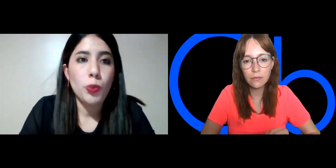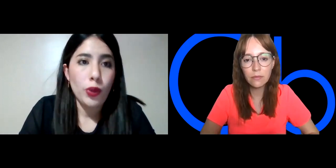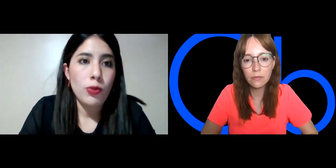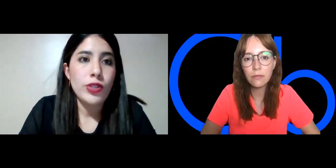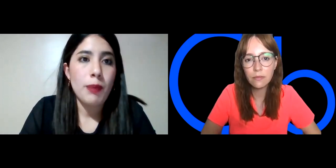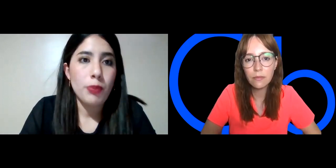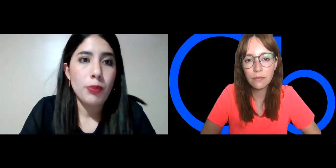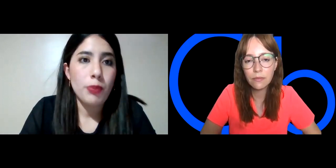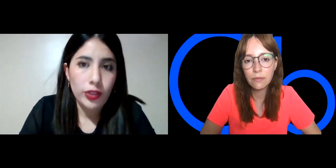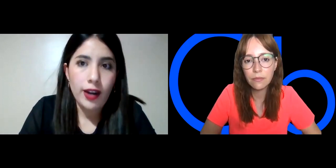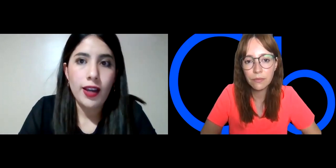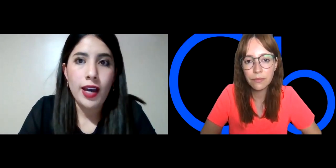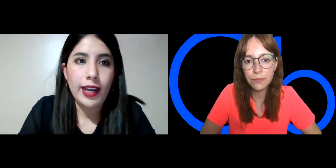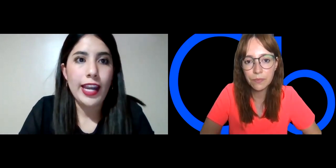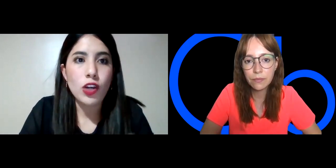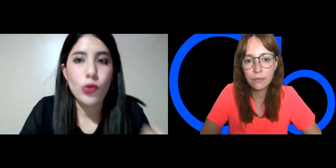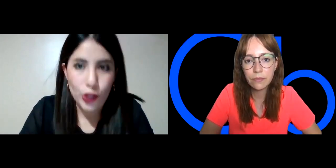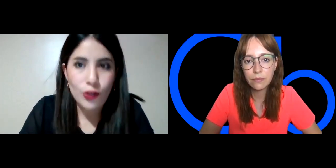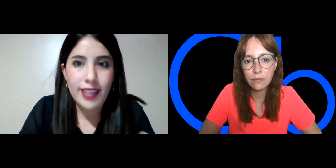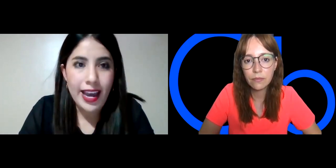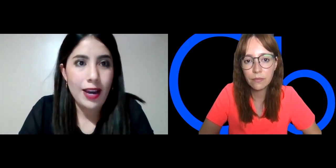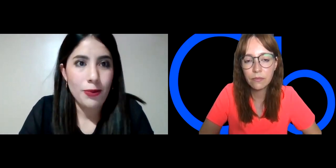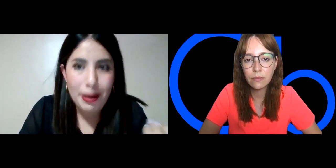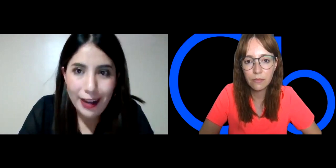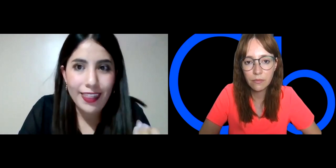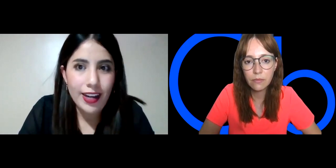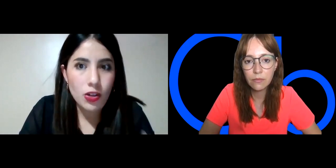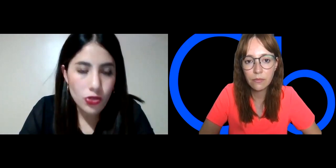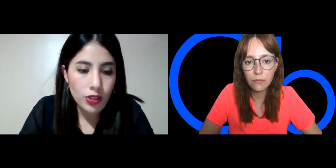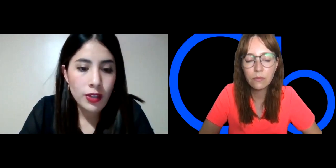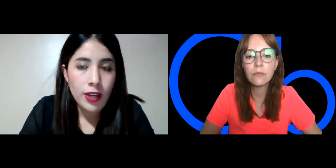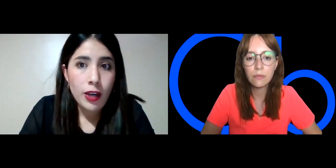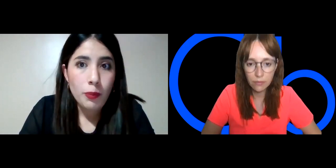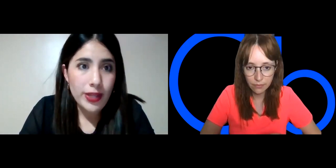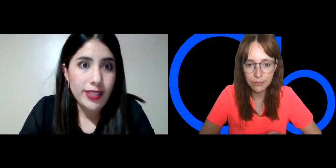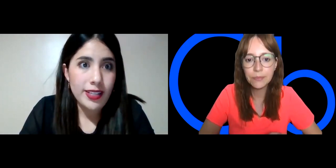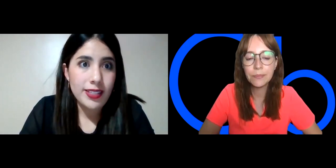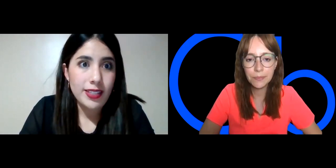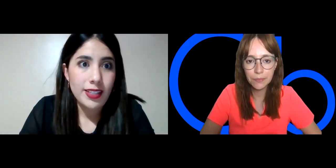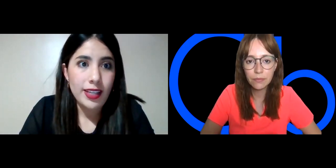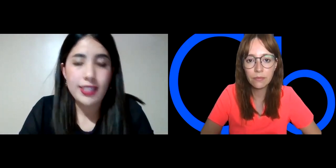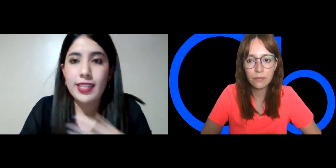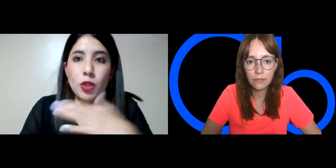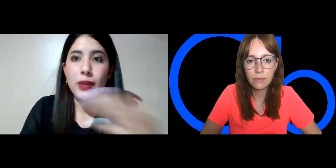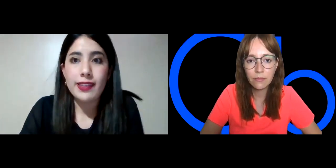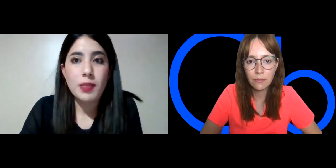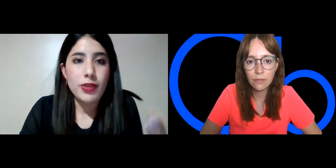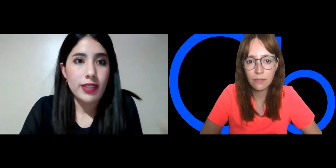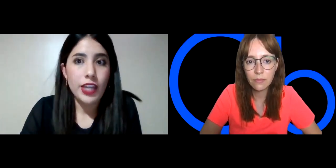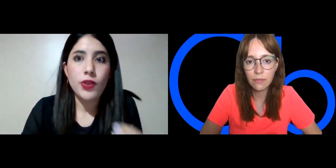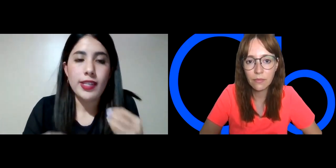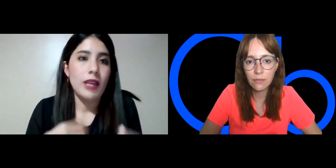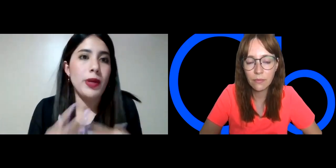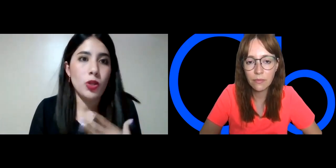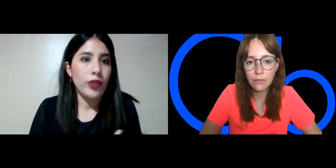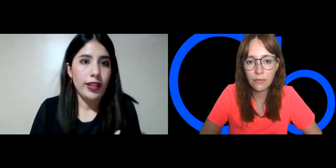nosotros podemos aportar a que la inclusión sea una verdadera inclusión, pues es siendo partícipes de